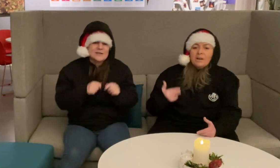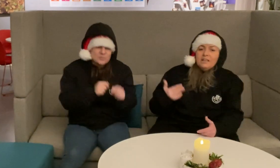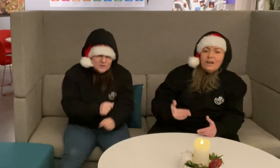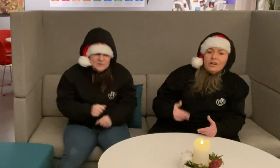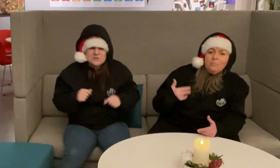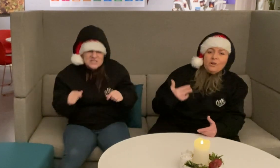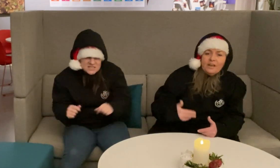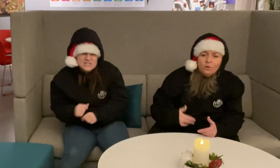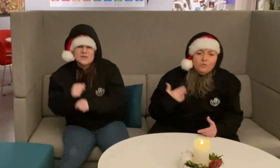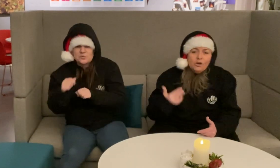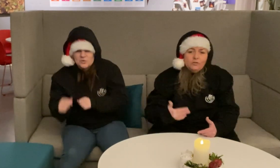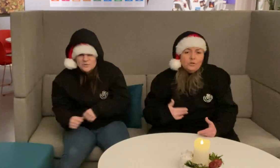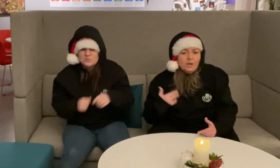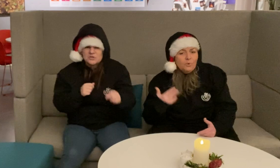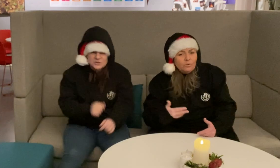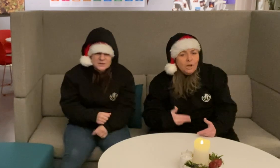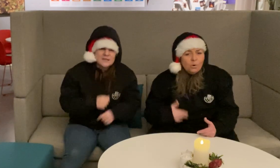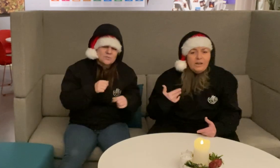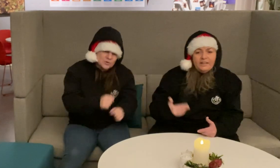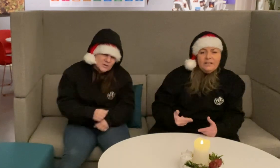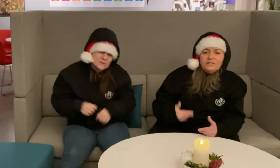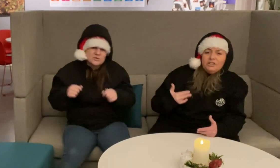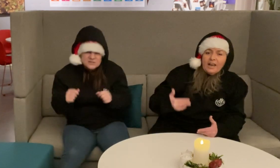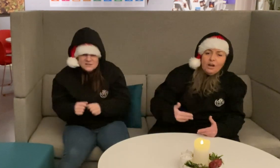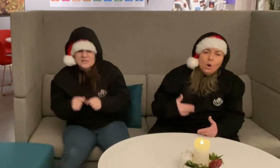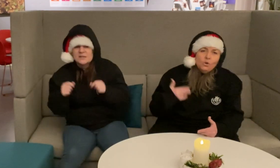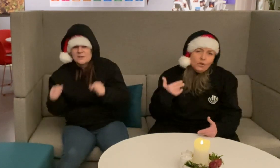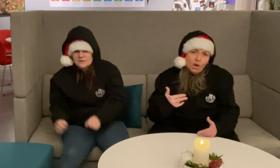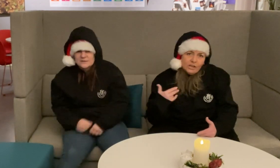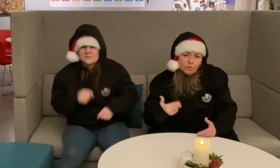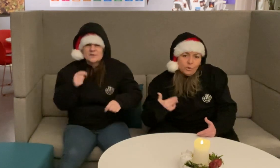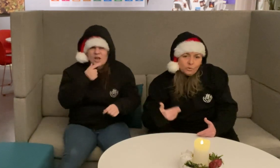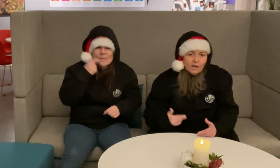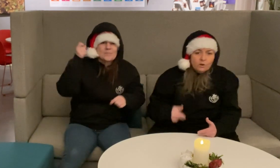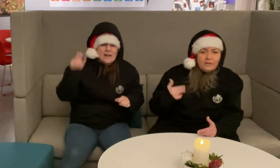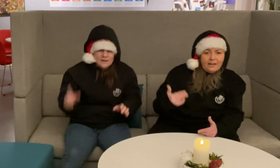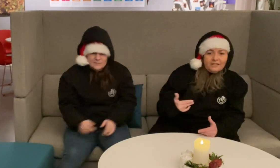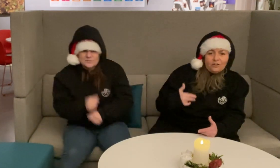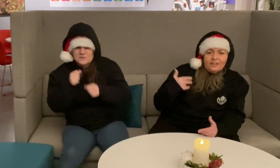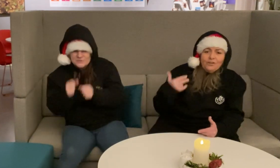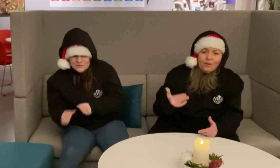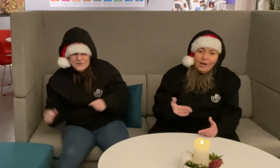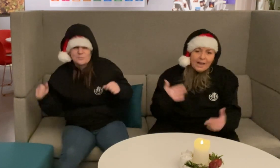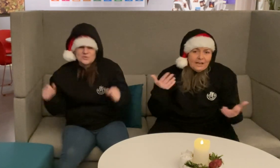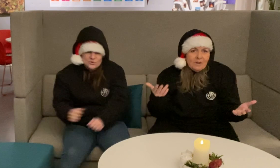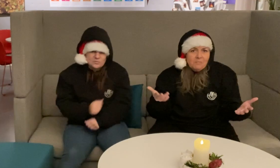Marina lagar maten, hon gör vårt julebord. Hon lägger ner sin själ, hon gör den så god. Hon Henrik skottar snö, en himla massa